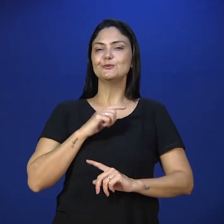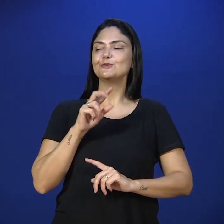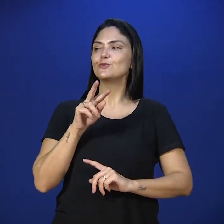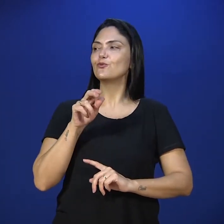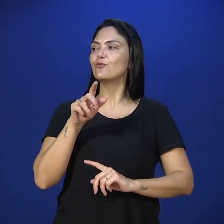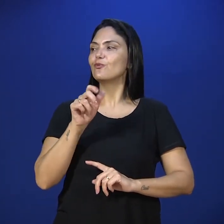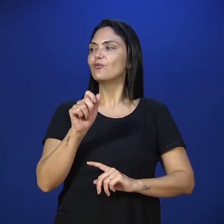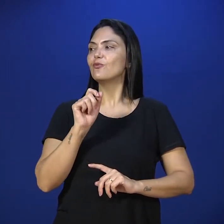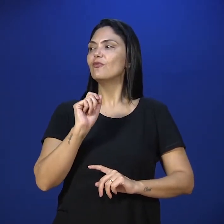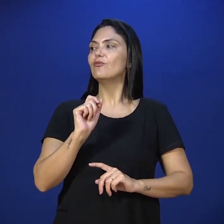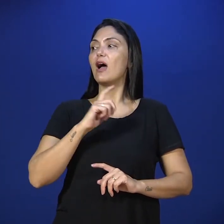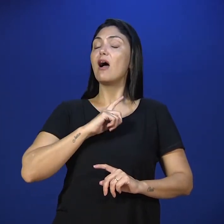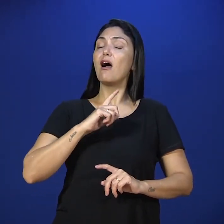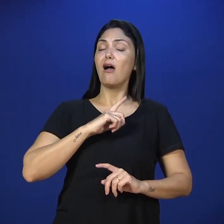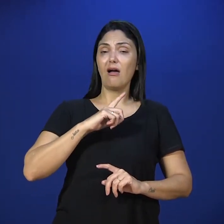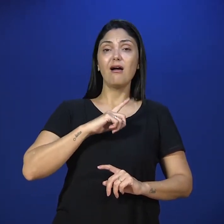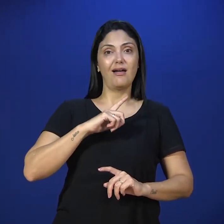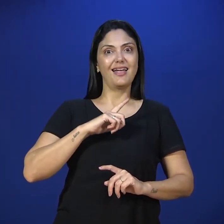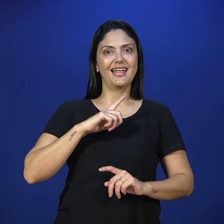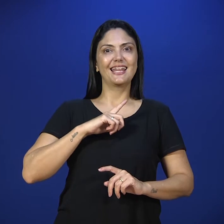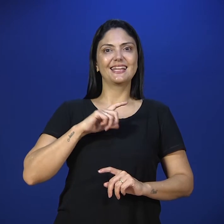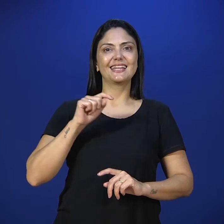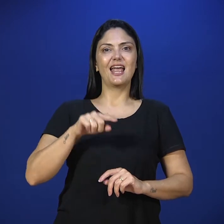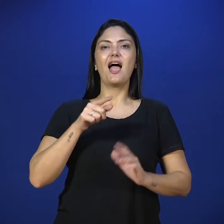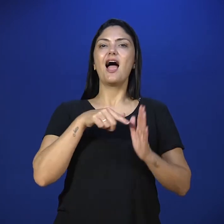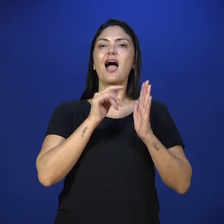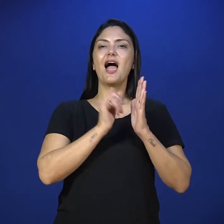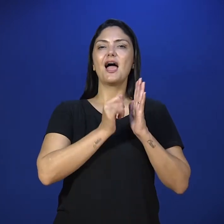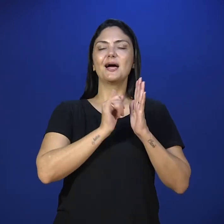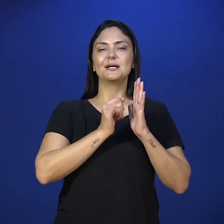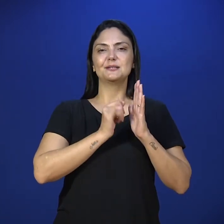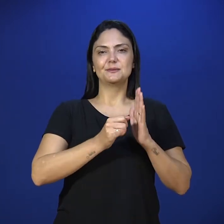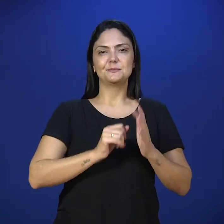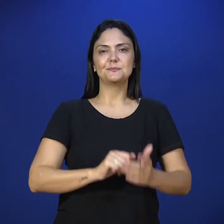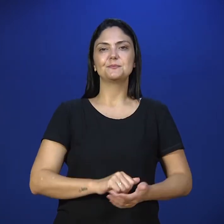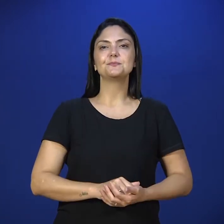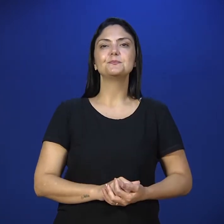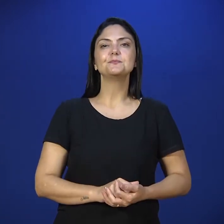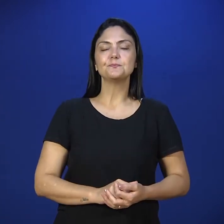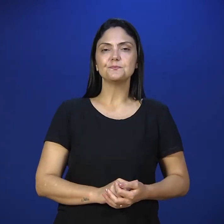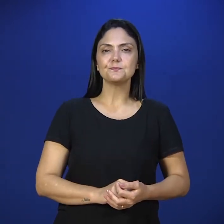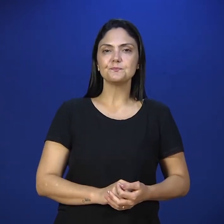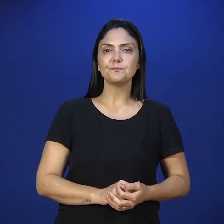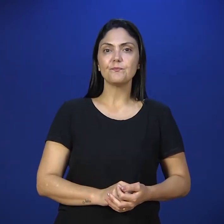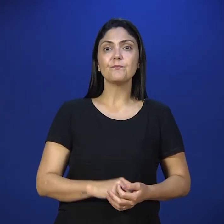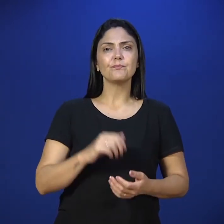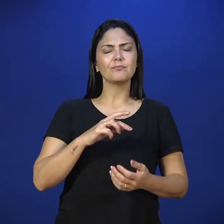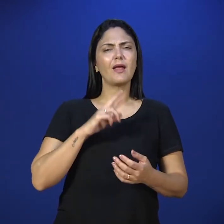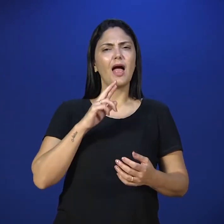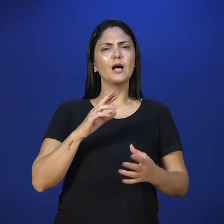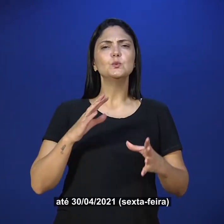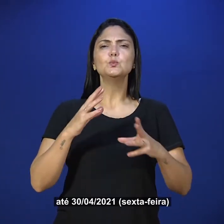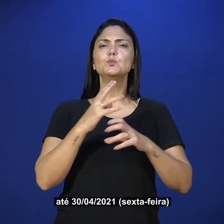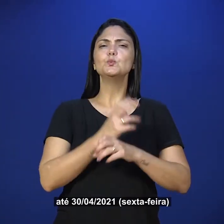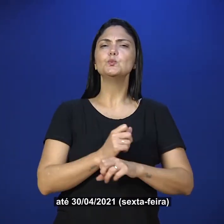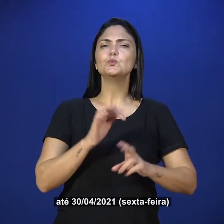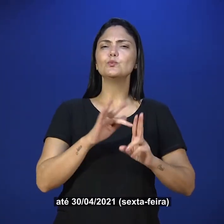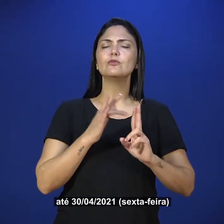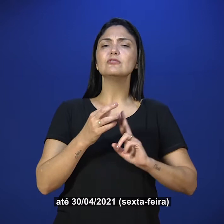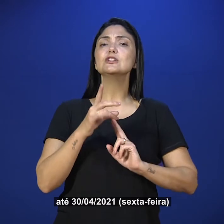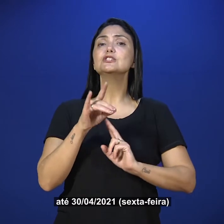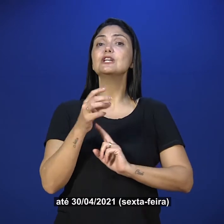de vagas a serem preenchidas e previstas neste edital. 8. O resultado será divulgado pelo Unifor no